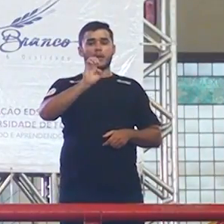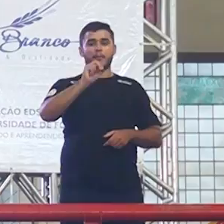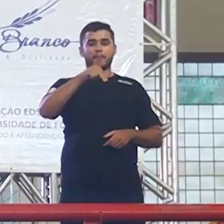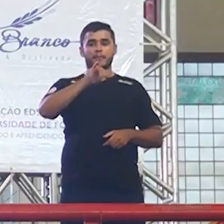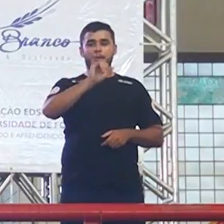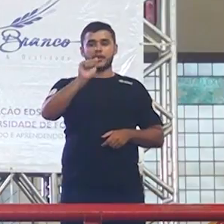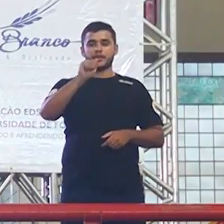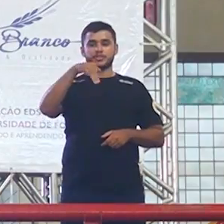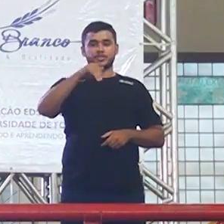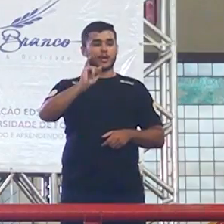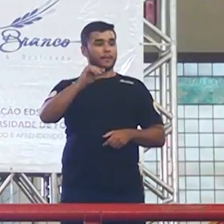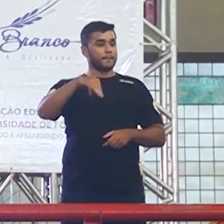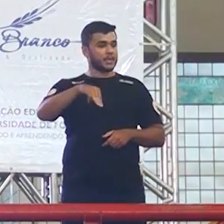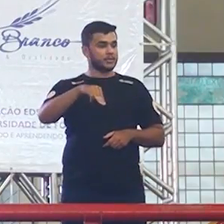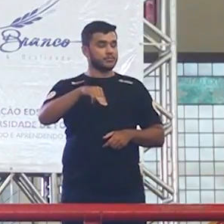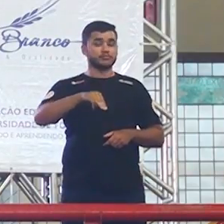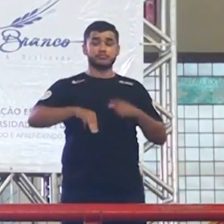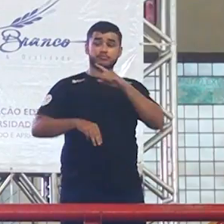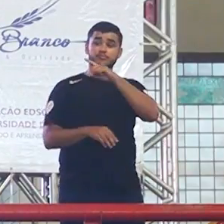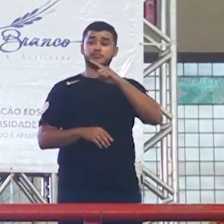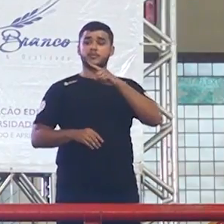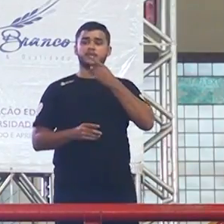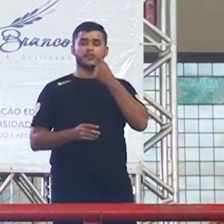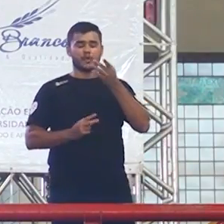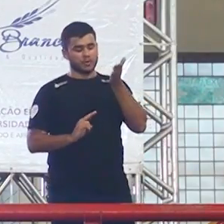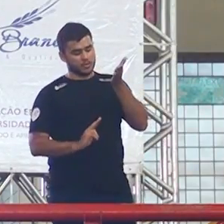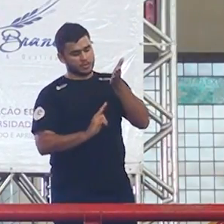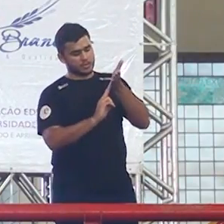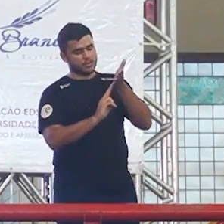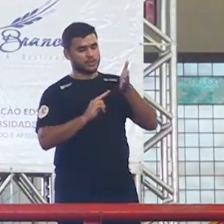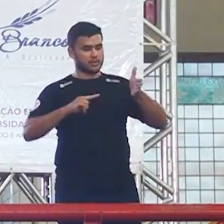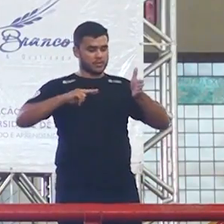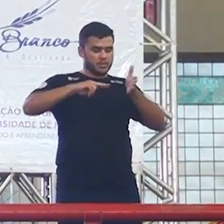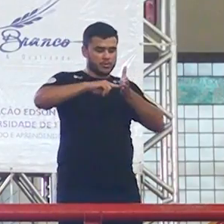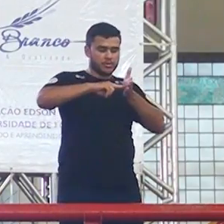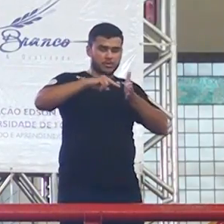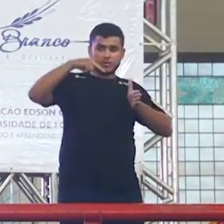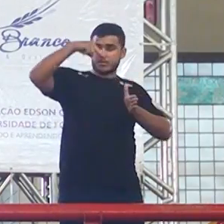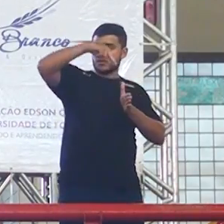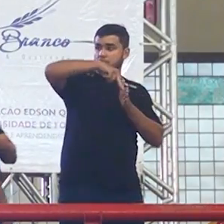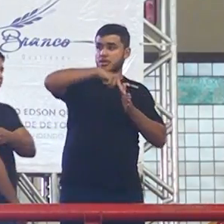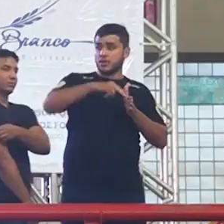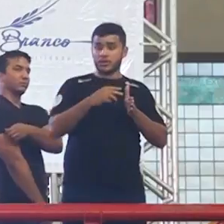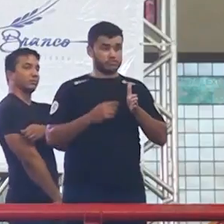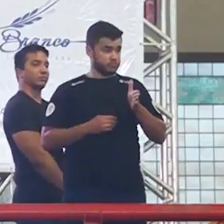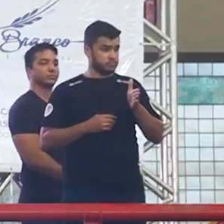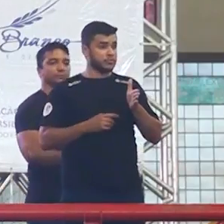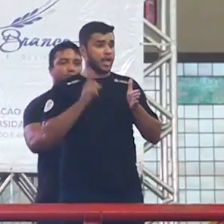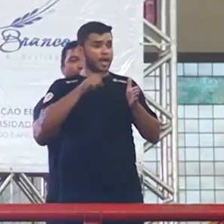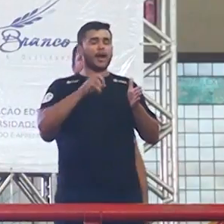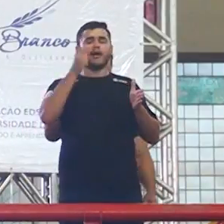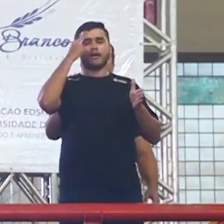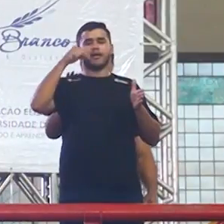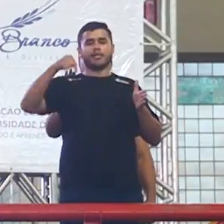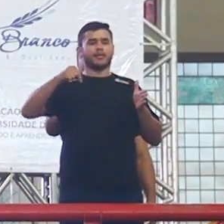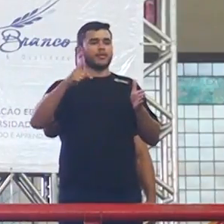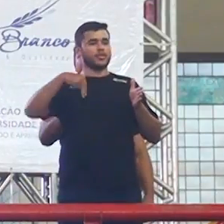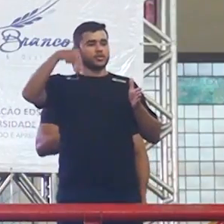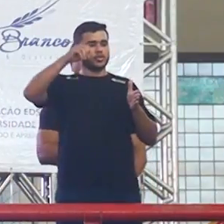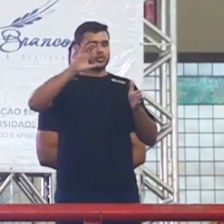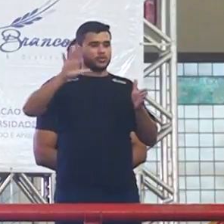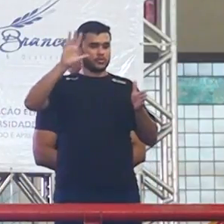acaso vier, ligou-se dois aparelhos elétricos na mesma tomada pelo um Benjamin. Aí você vai dizer, é o T, é o nosso